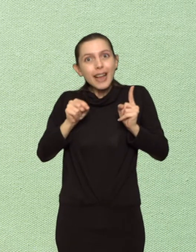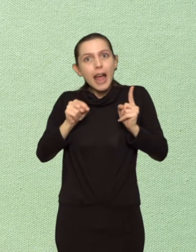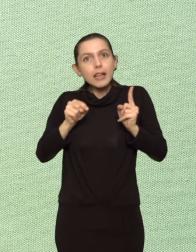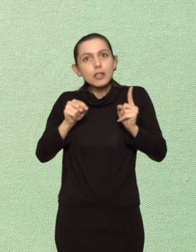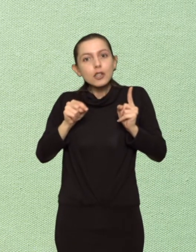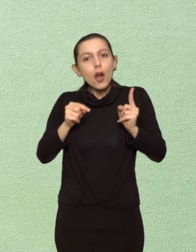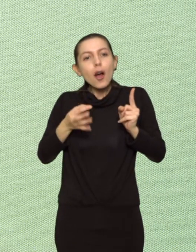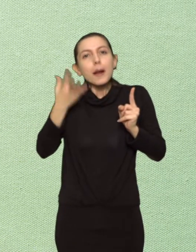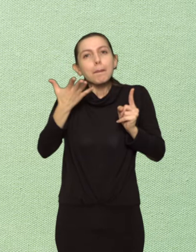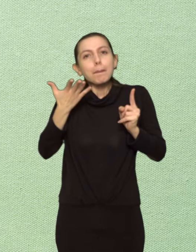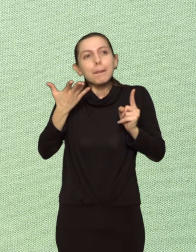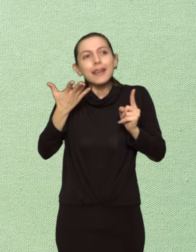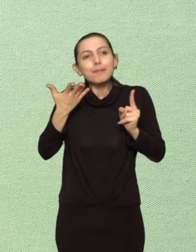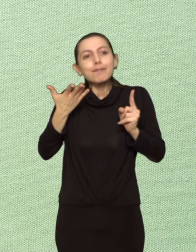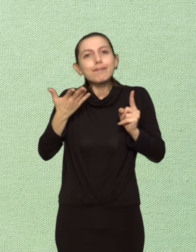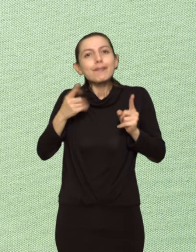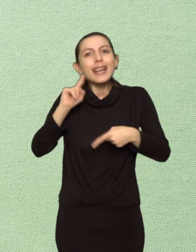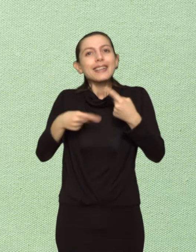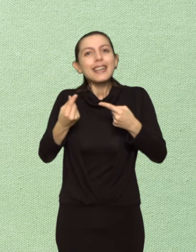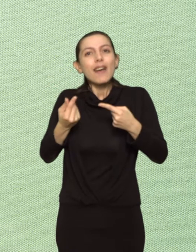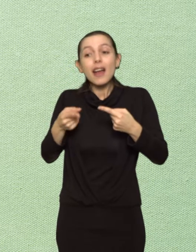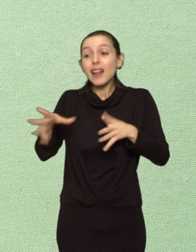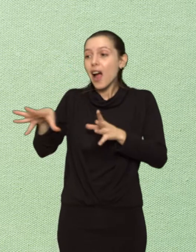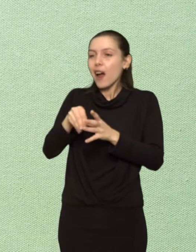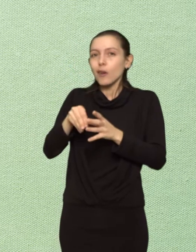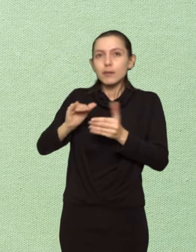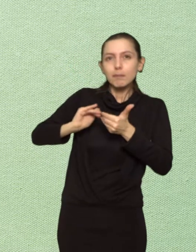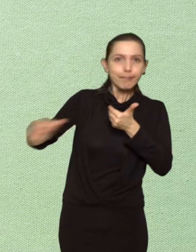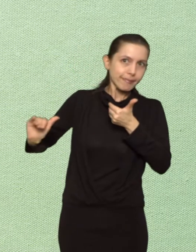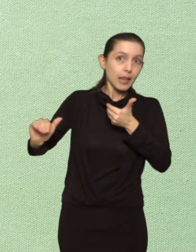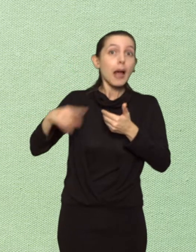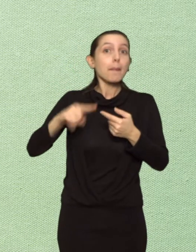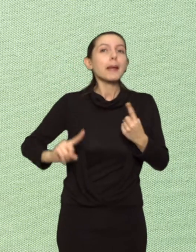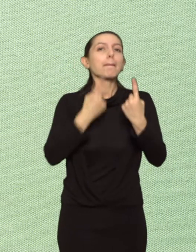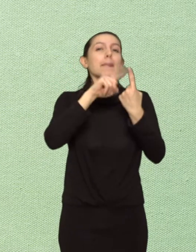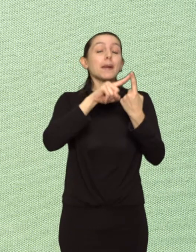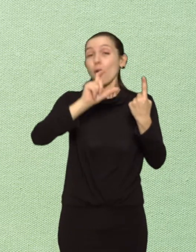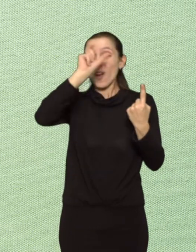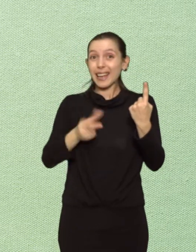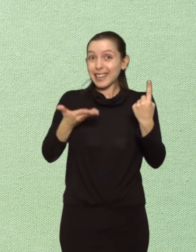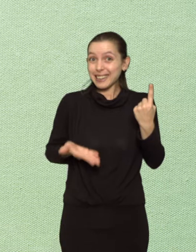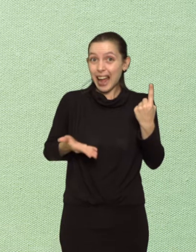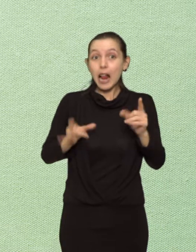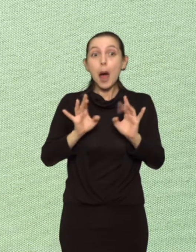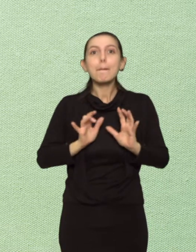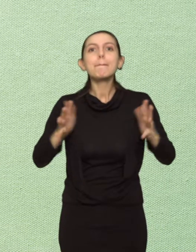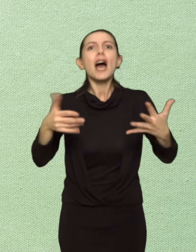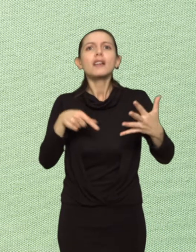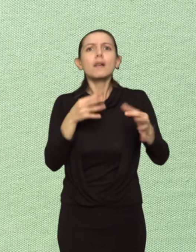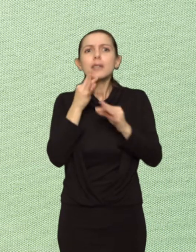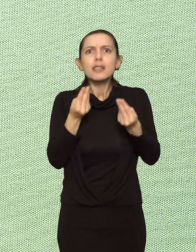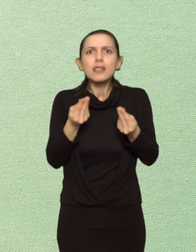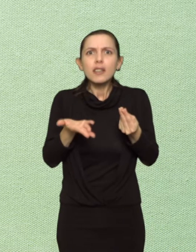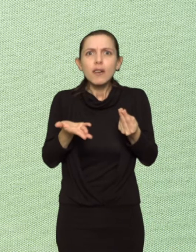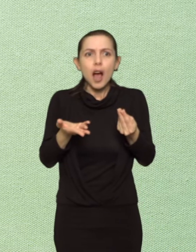spesso esclude le persone dall'inclusione. Da qui il primo elemento: in Italia la pandemia ha significato da